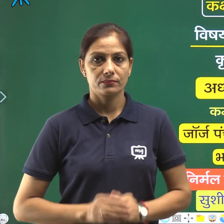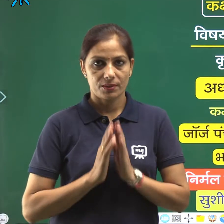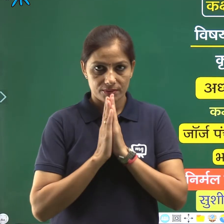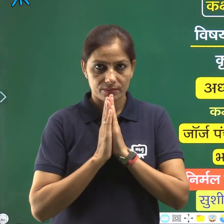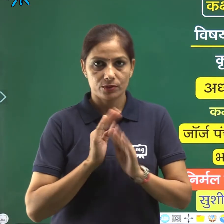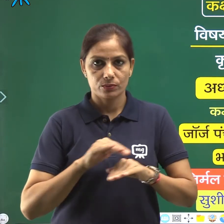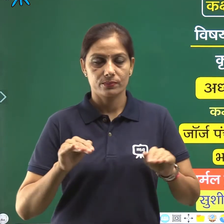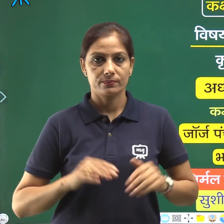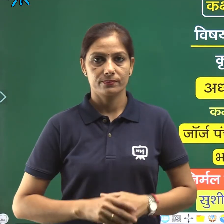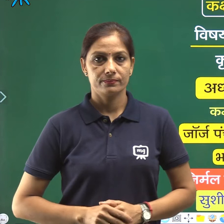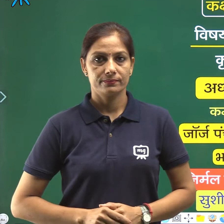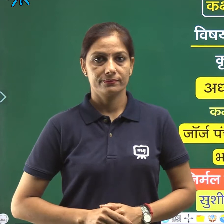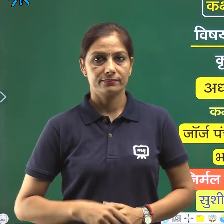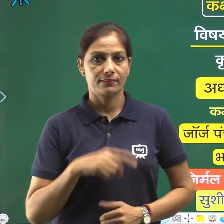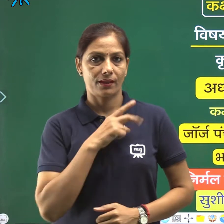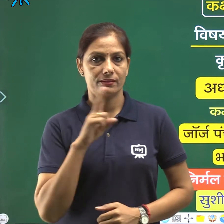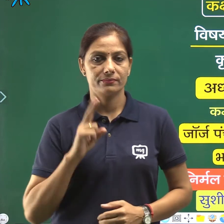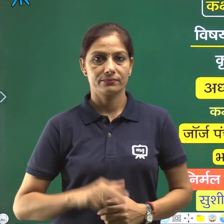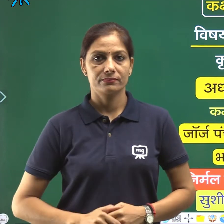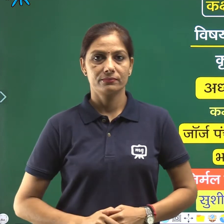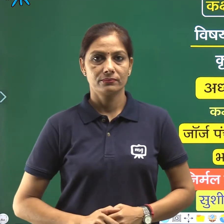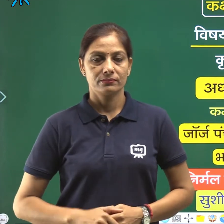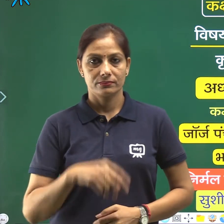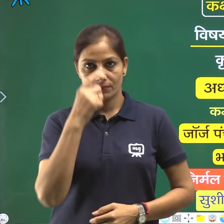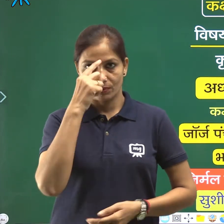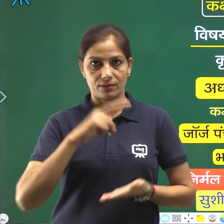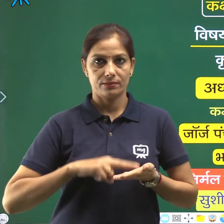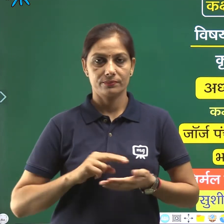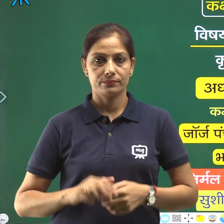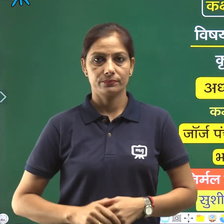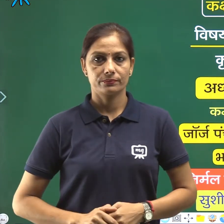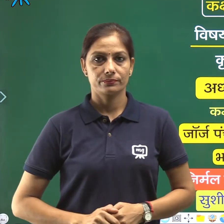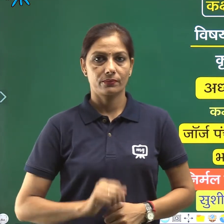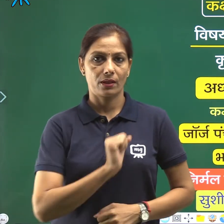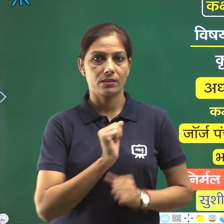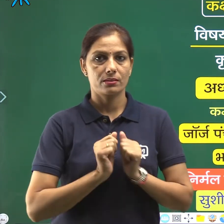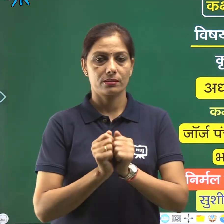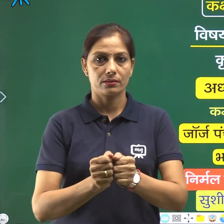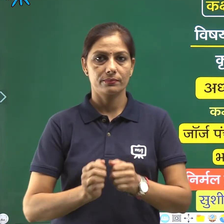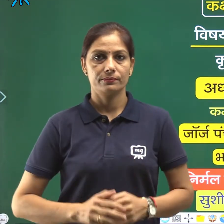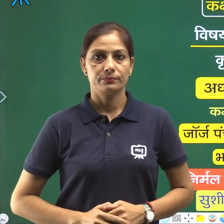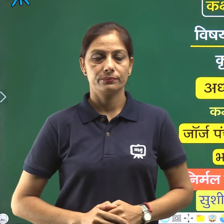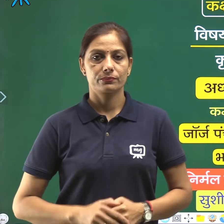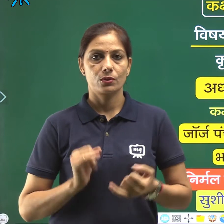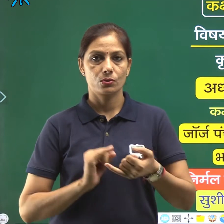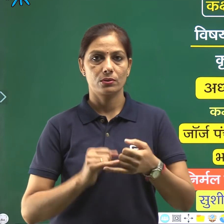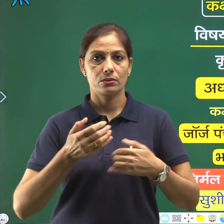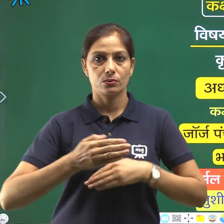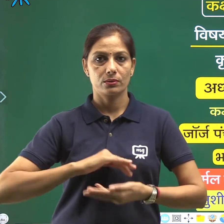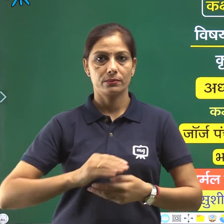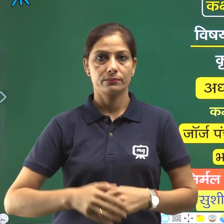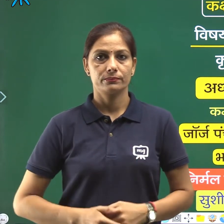नमस्कार बच्चों, मेरा नाम निर्मल कुमार गुप्ता, मेरे साथ हैं सुशीला